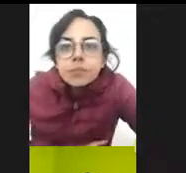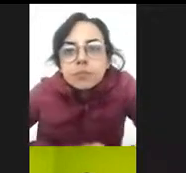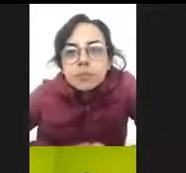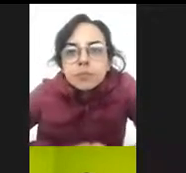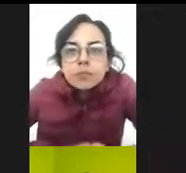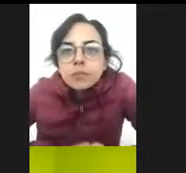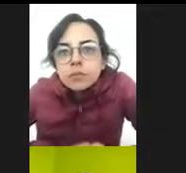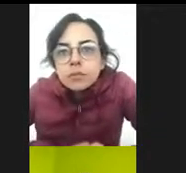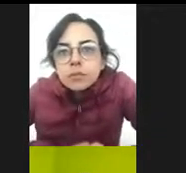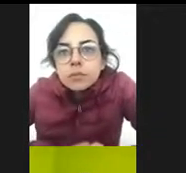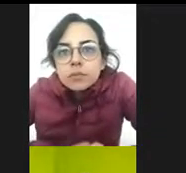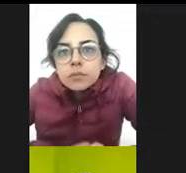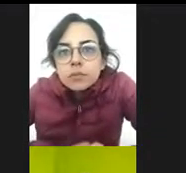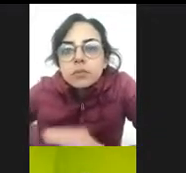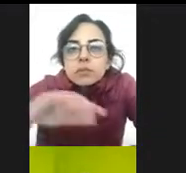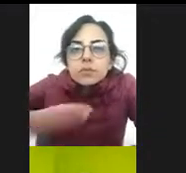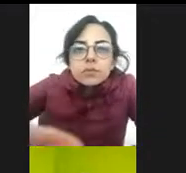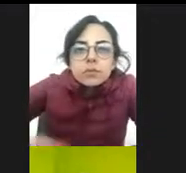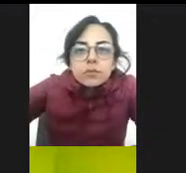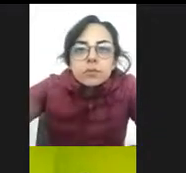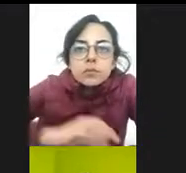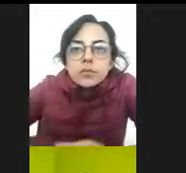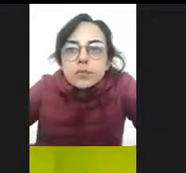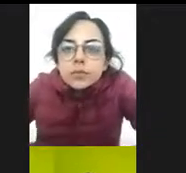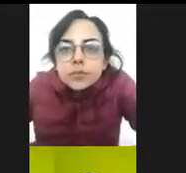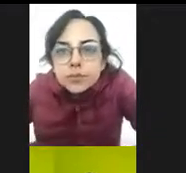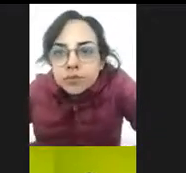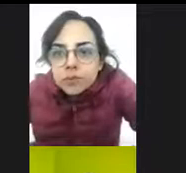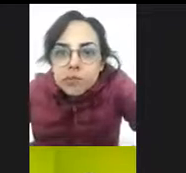Ahora, en la lengua de señas, chicos,